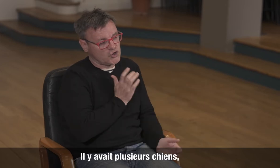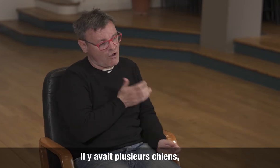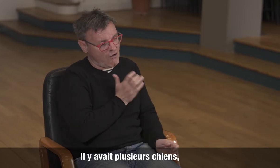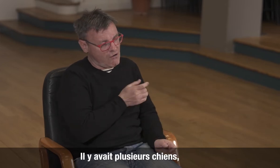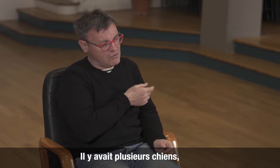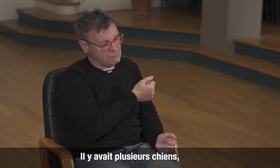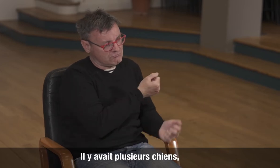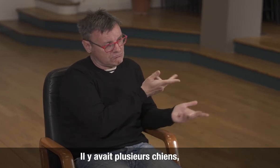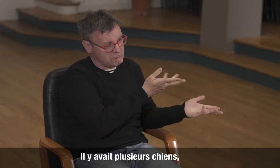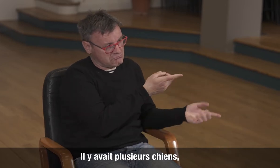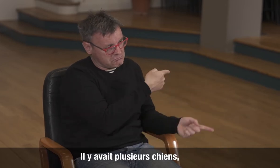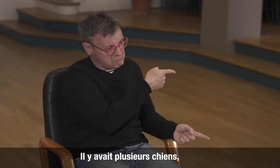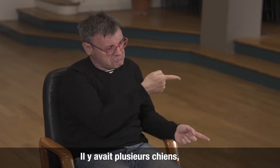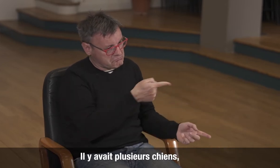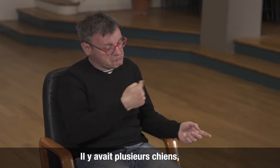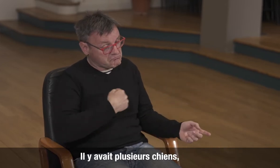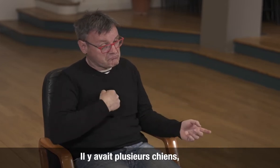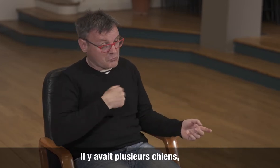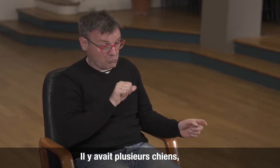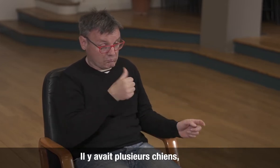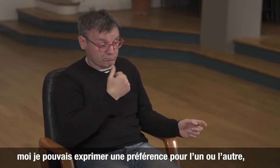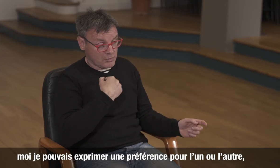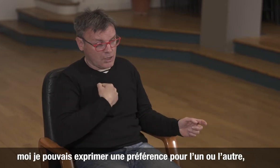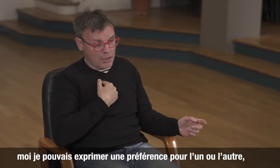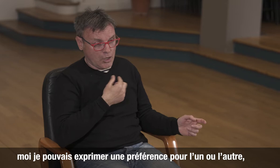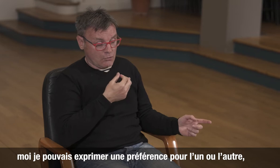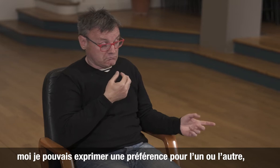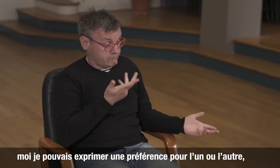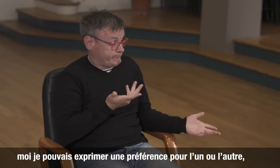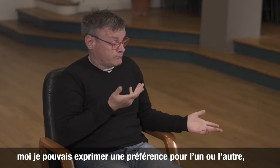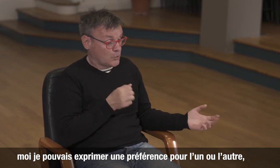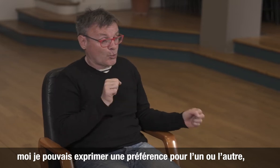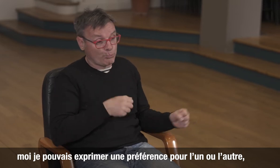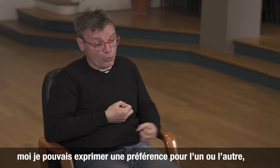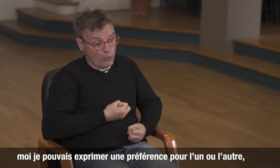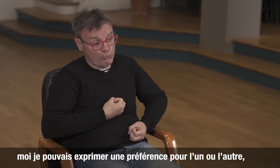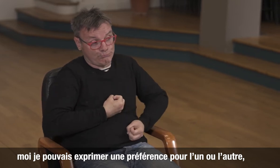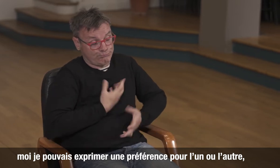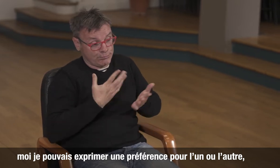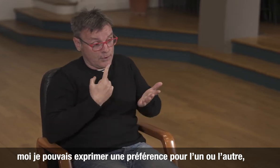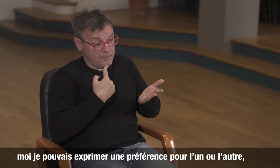Il y avait plusieurs chiens. Moi, je pouvais